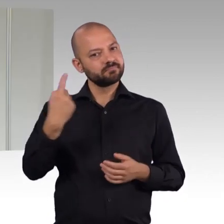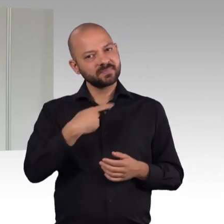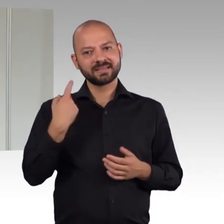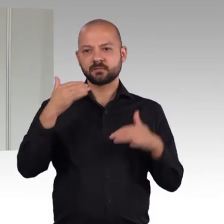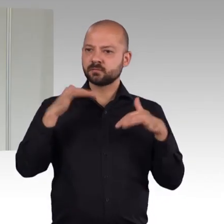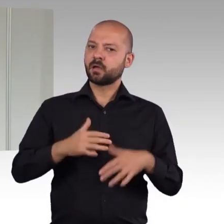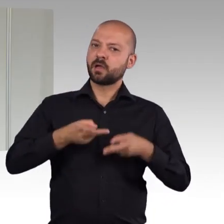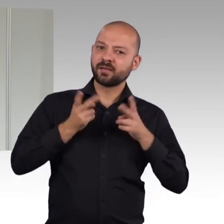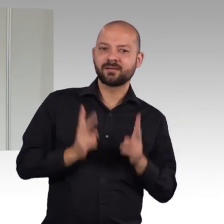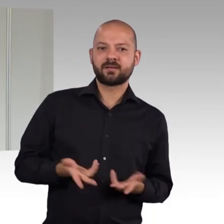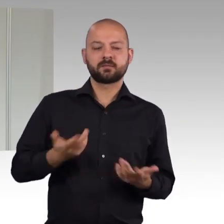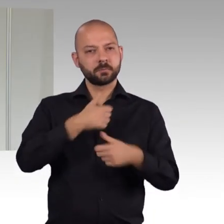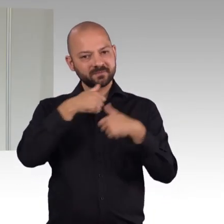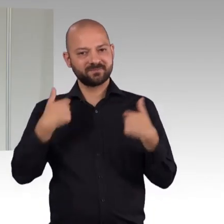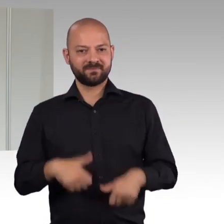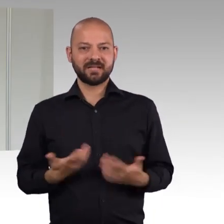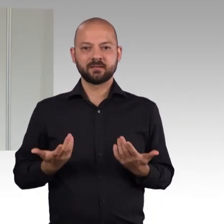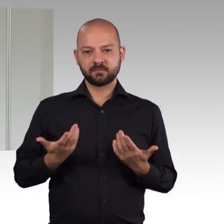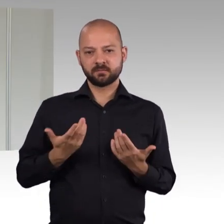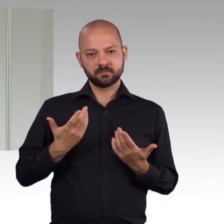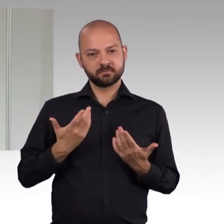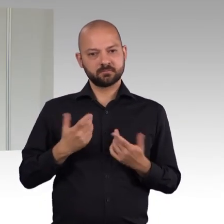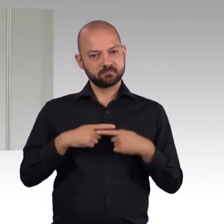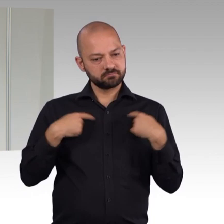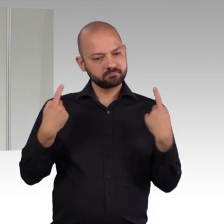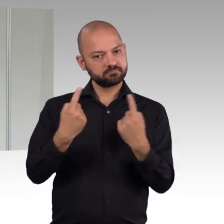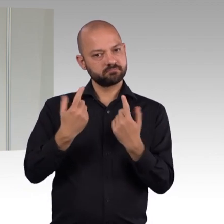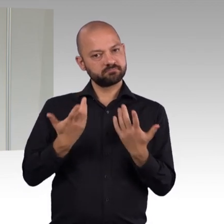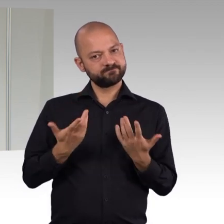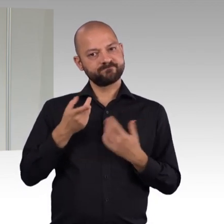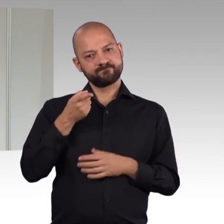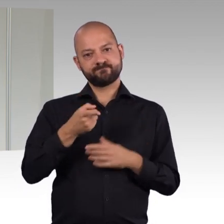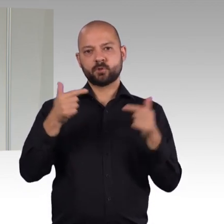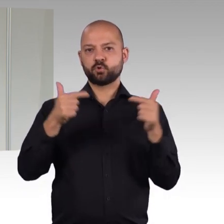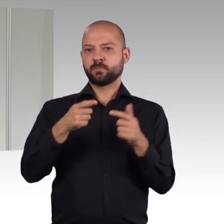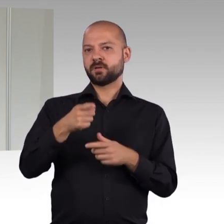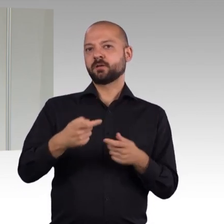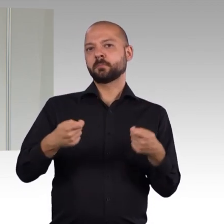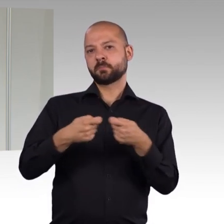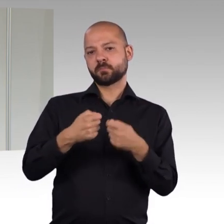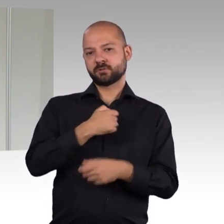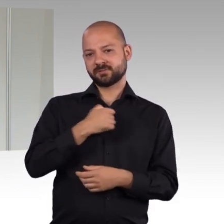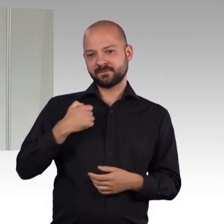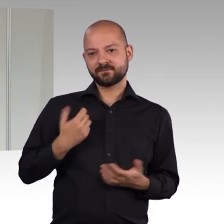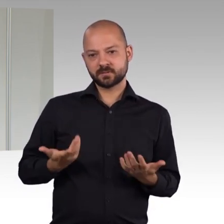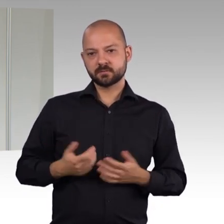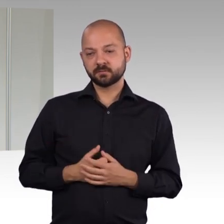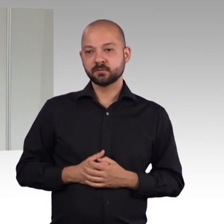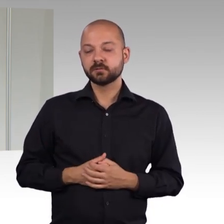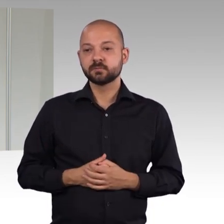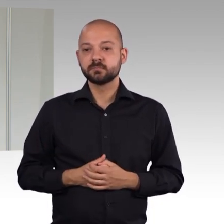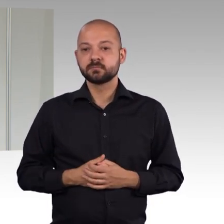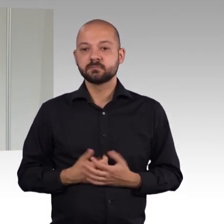Koalitionsfraktionen verfolgt doch ein Ziel, dass wir Außenpolitik, dass wir Sicherheitspolitik, dass wir Entwicklungshilfepolitik, dass wir Politik der wirtschaftlichen